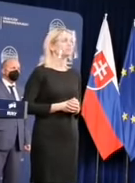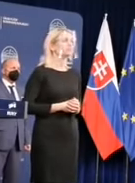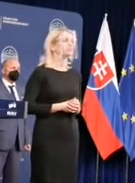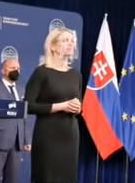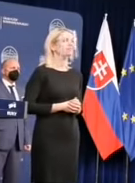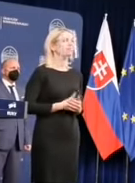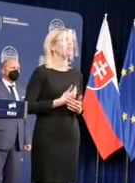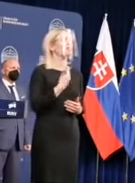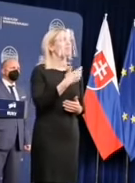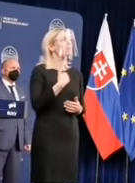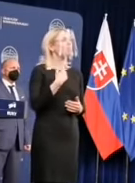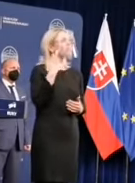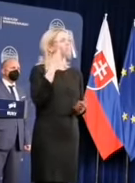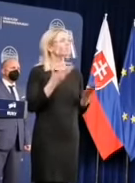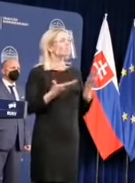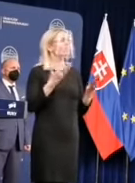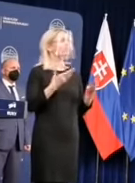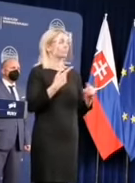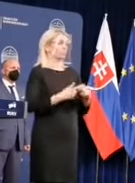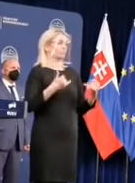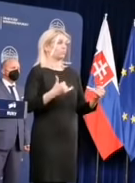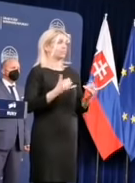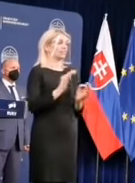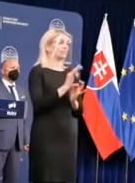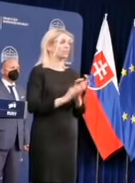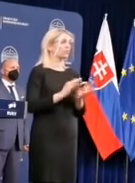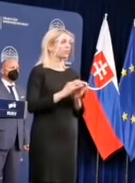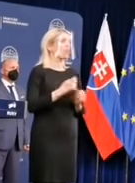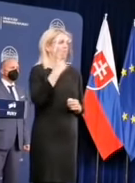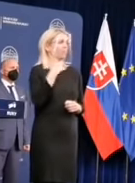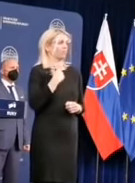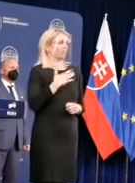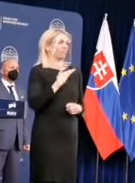Po dôkladnom zvážení aktuálnej situácie, vedomí si zodpovednosti